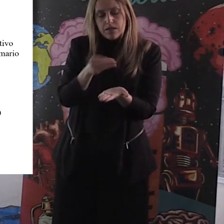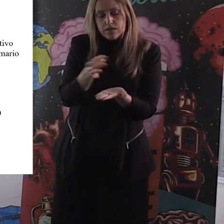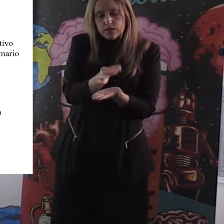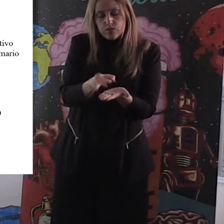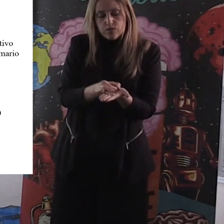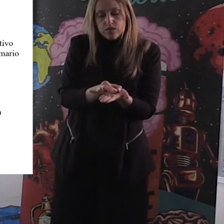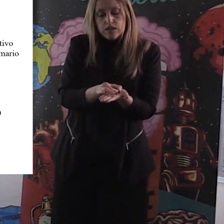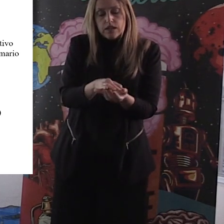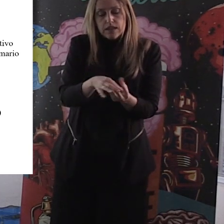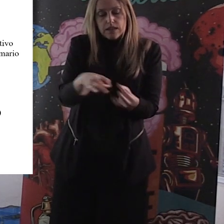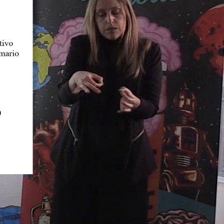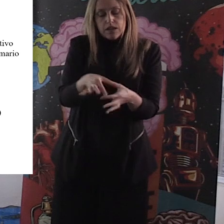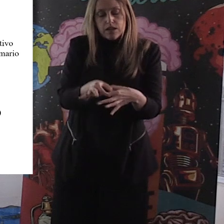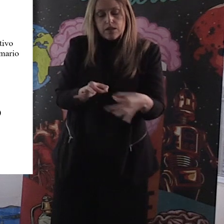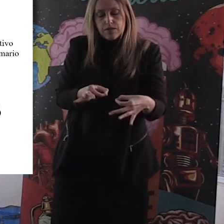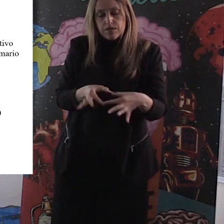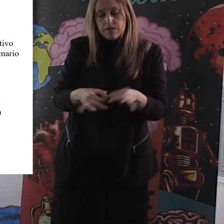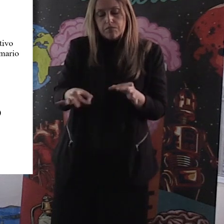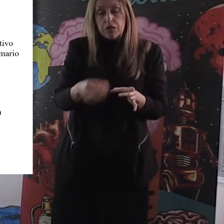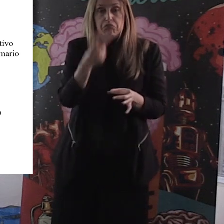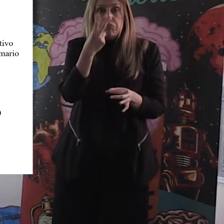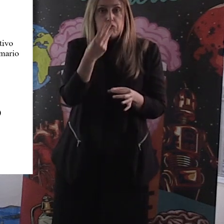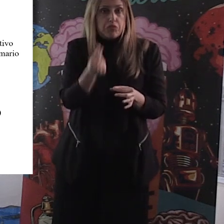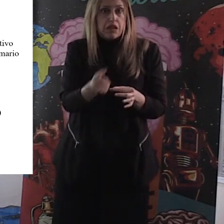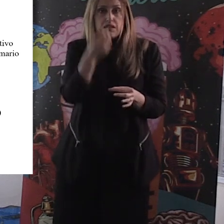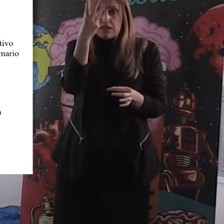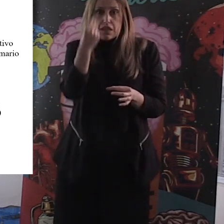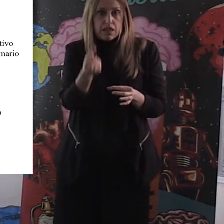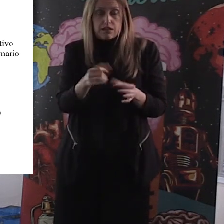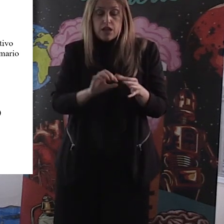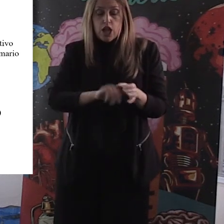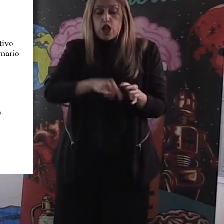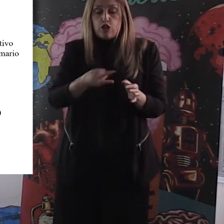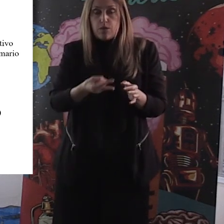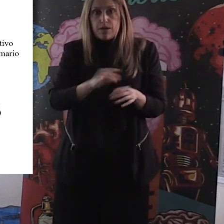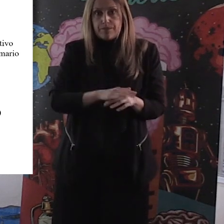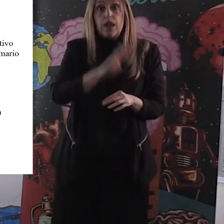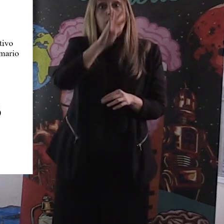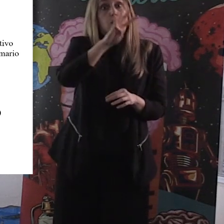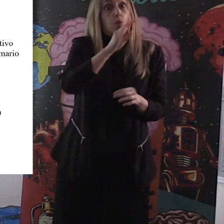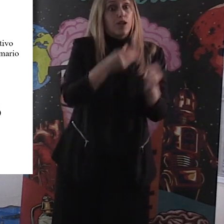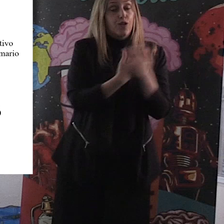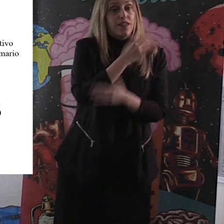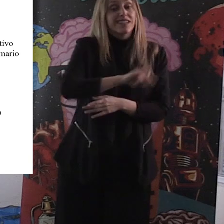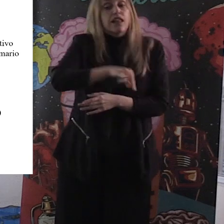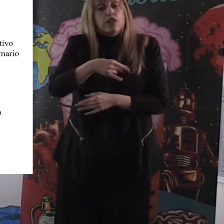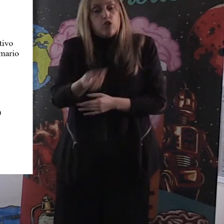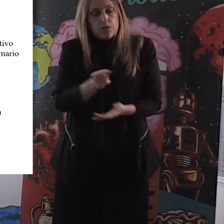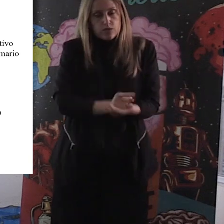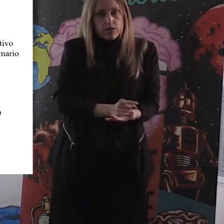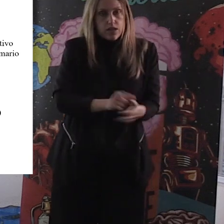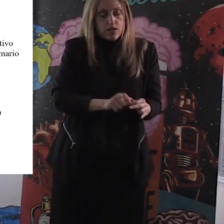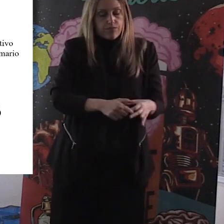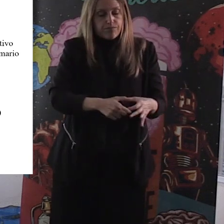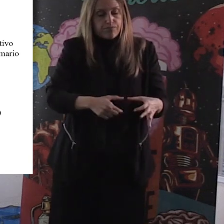a dividirse en unos 2 días el doble, en 4 días otra vez el doble, van a dividirse y